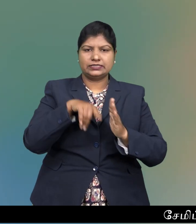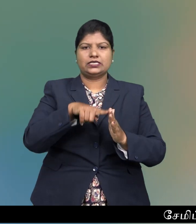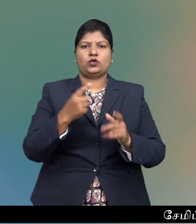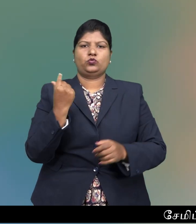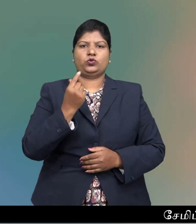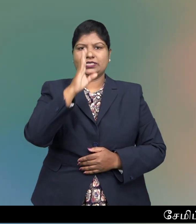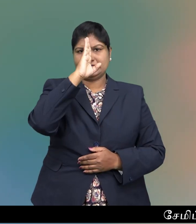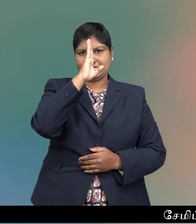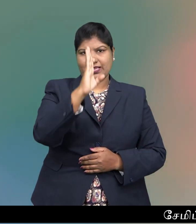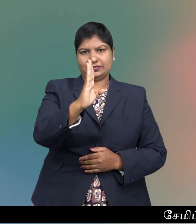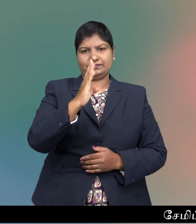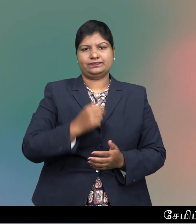நிரப்புகிறது.